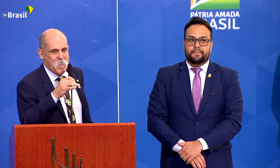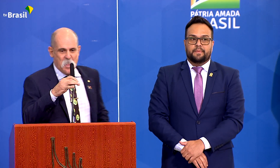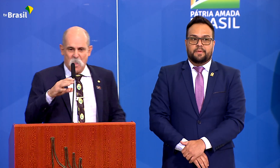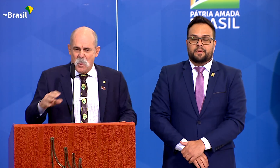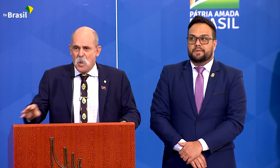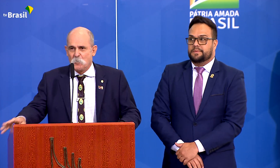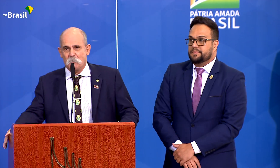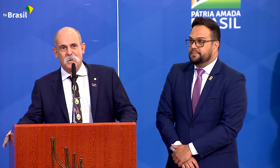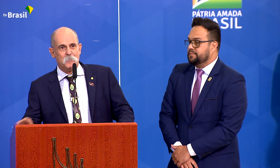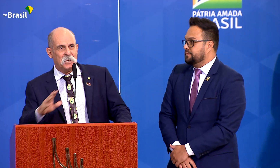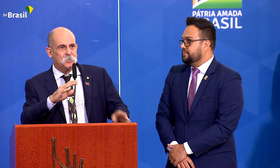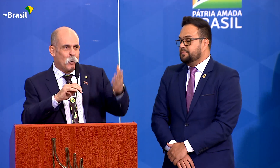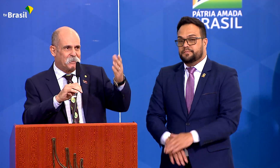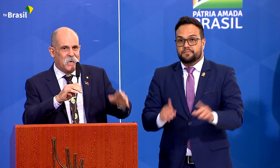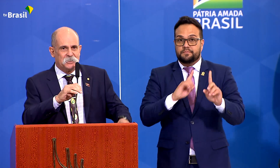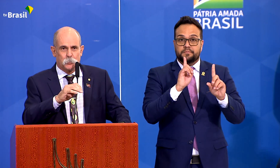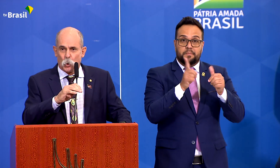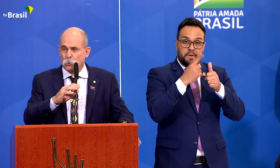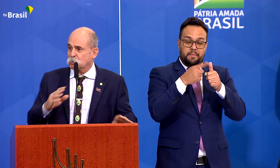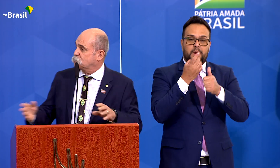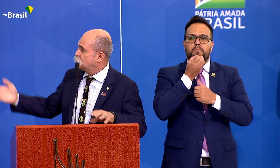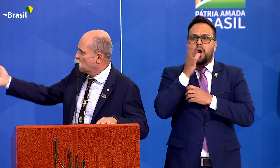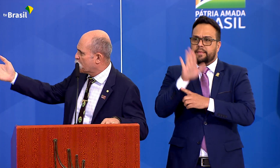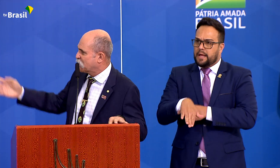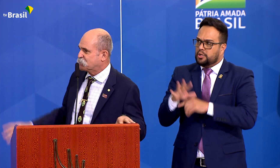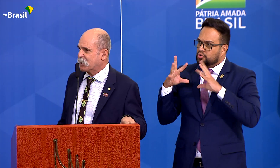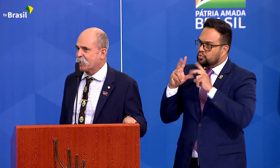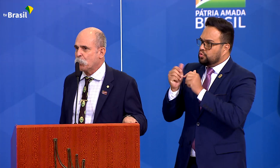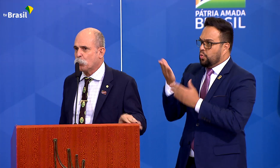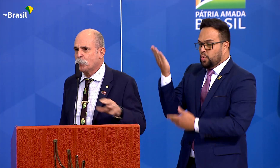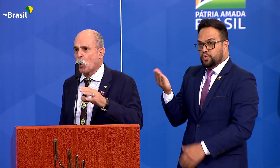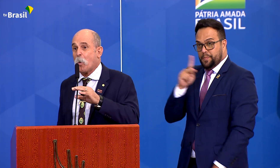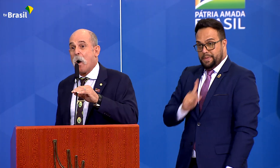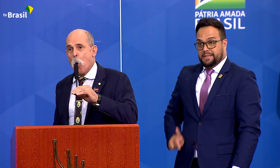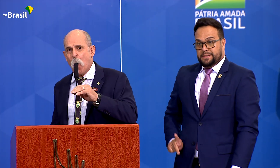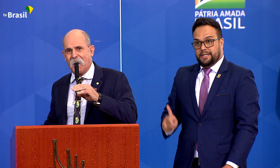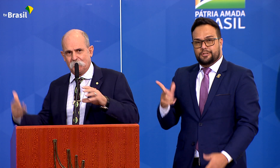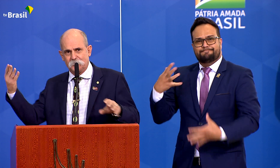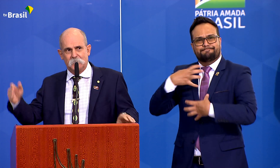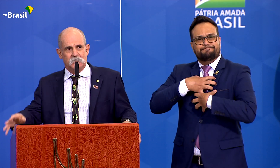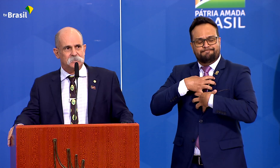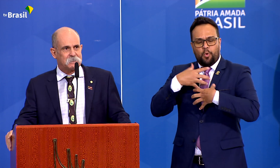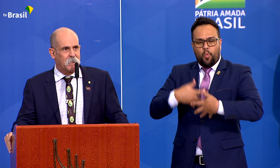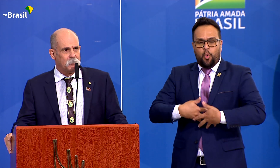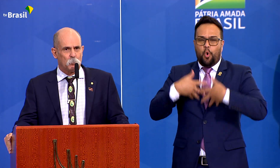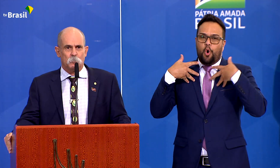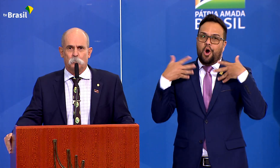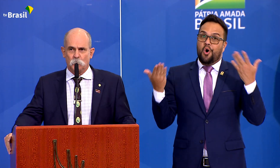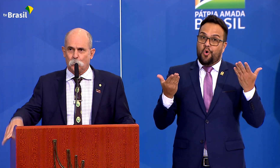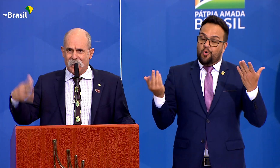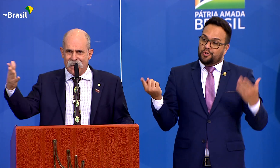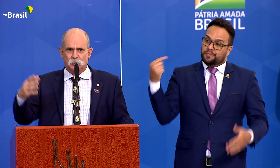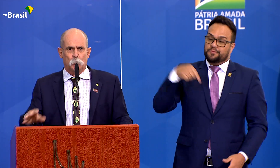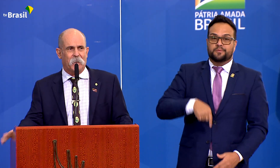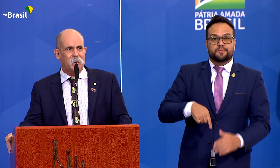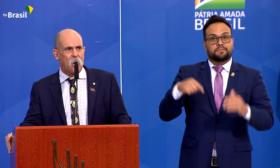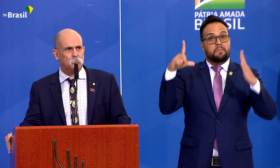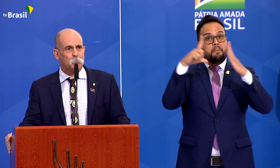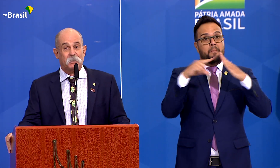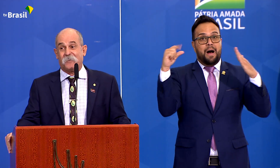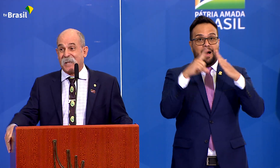E aí Oi Primeiramente boa tarde a todos senhor presidente da república uma honra estar no no